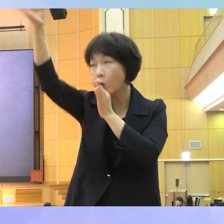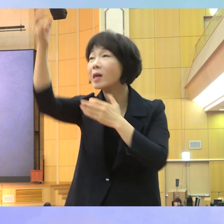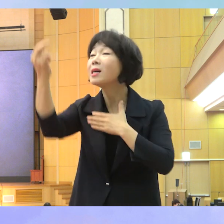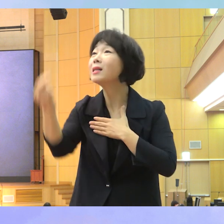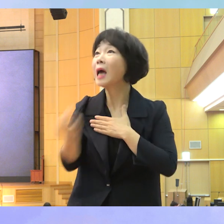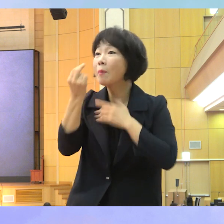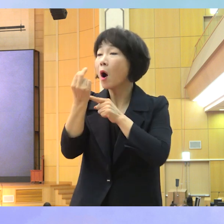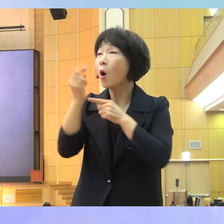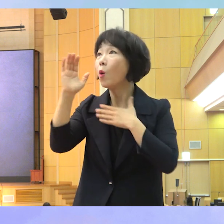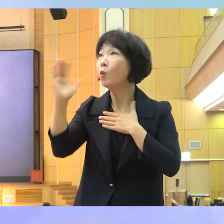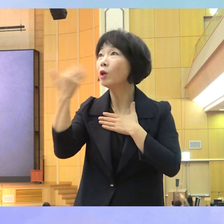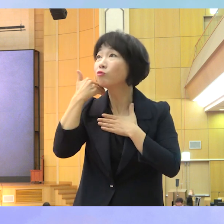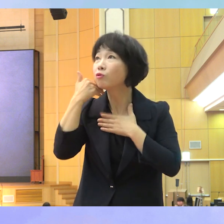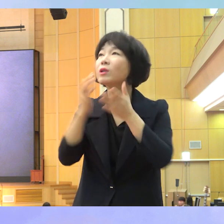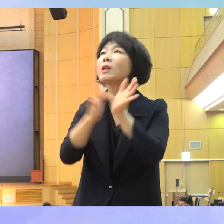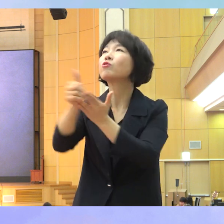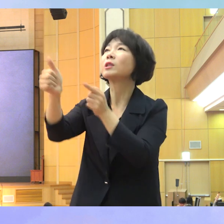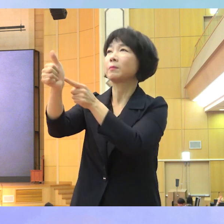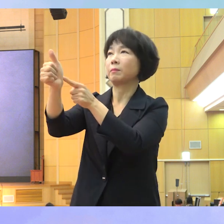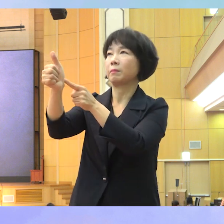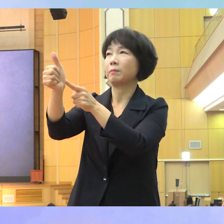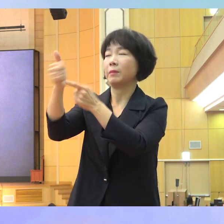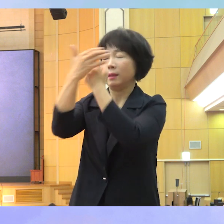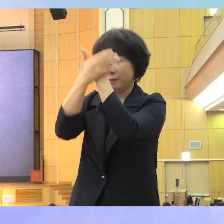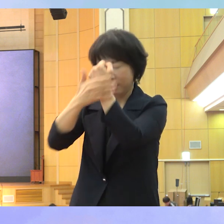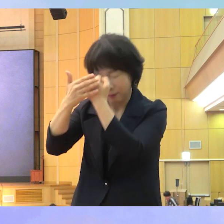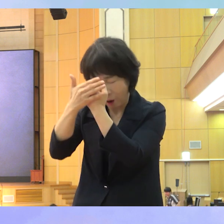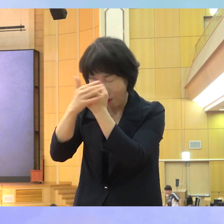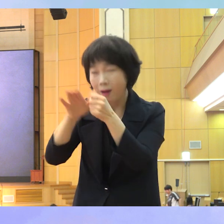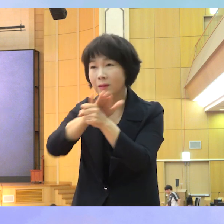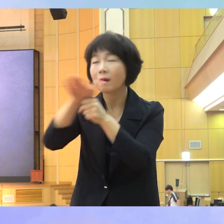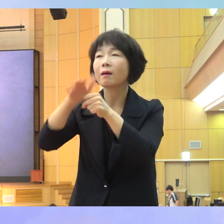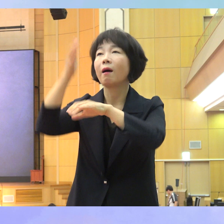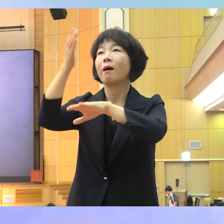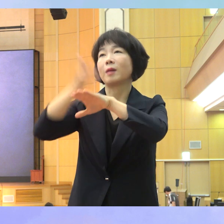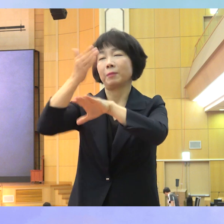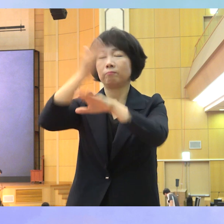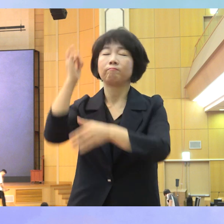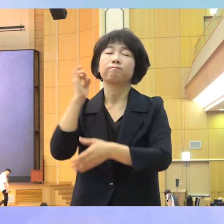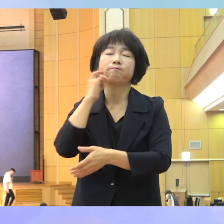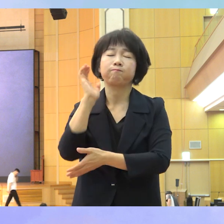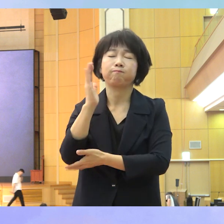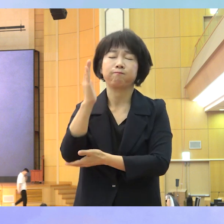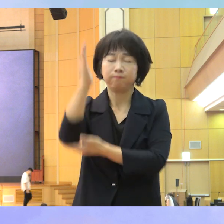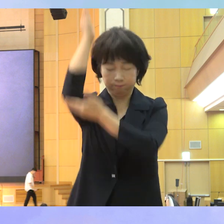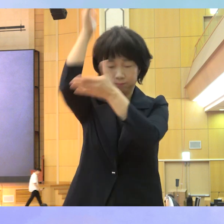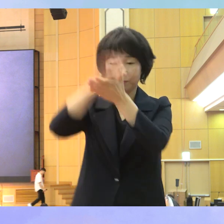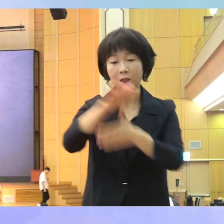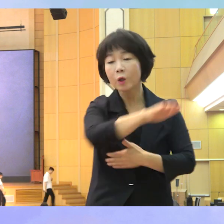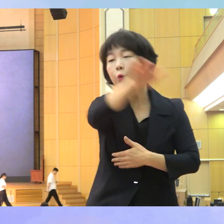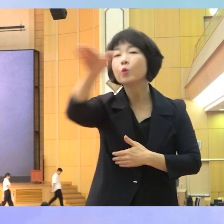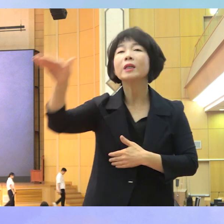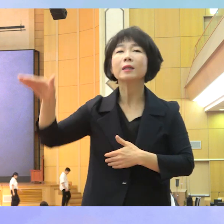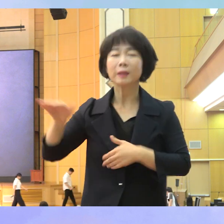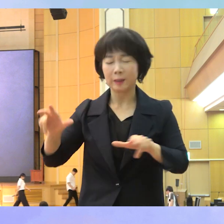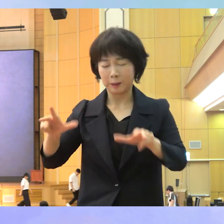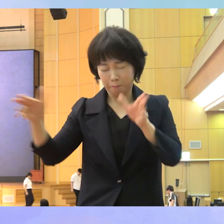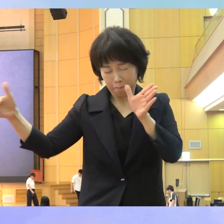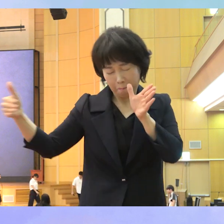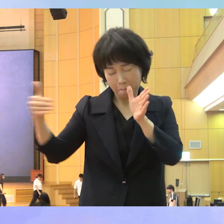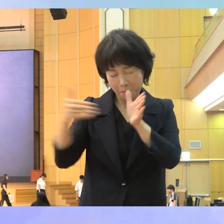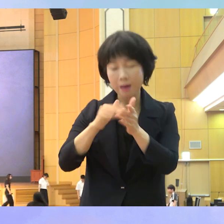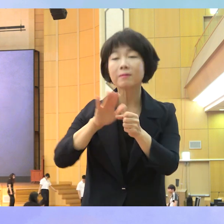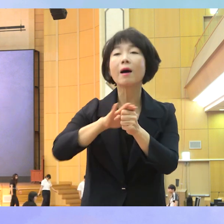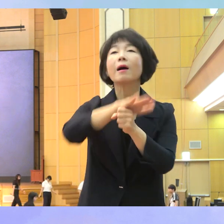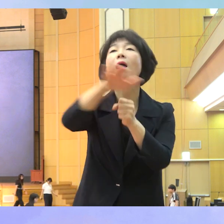예수님, 은혜와 사랑에 감사와 영광을 돌립니다. 우리들 무엇이건대